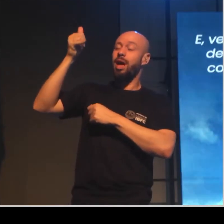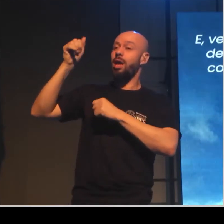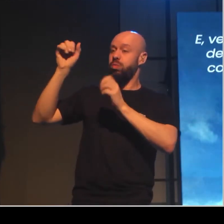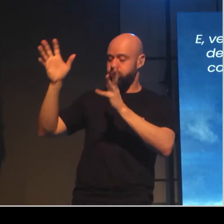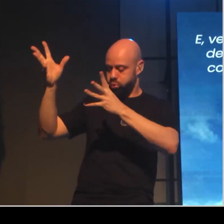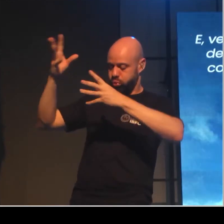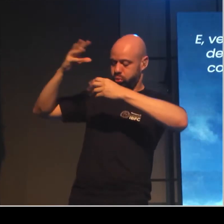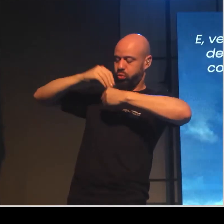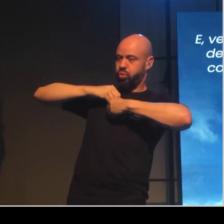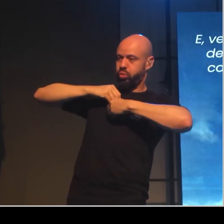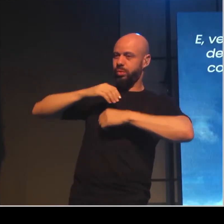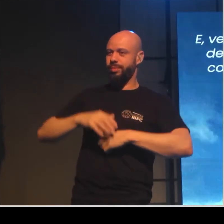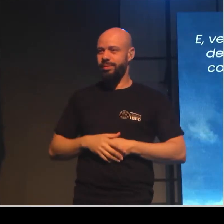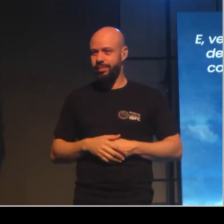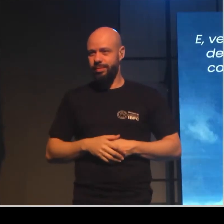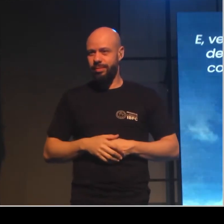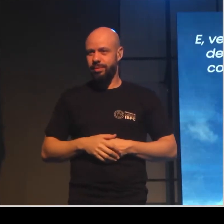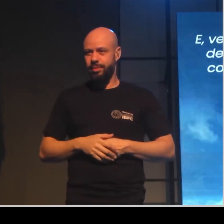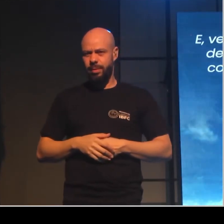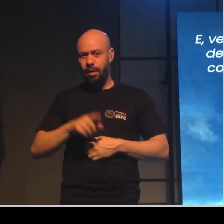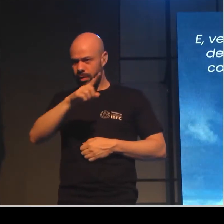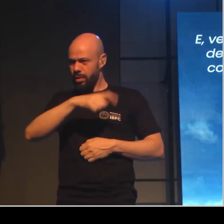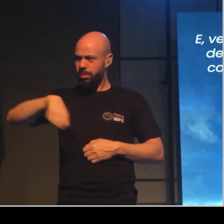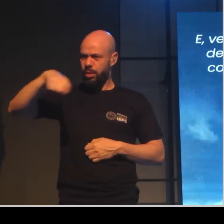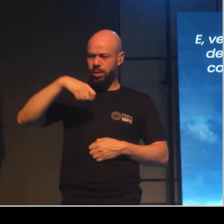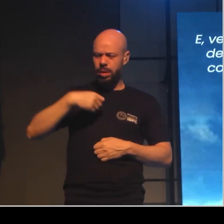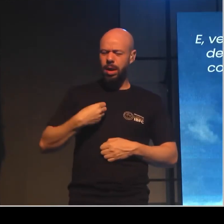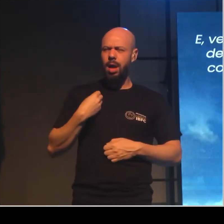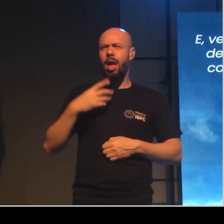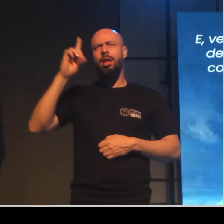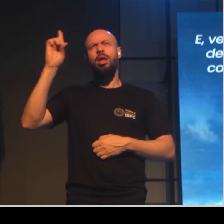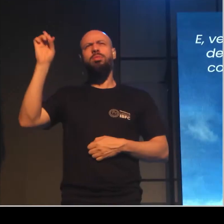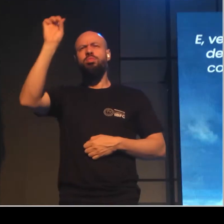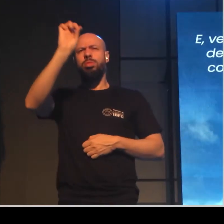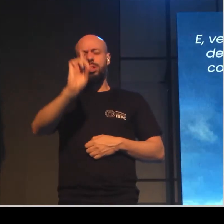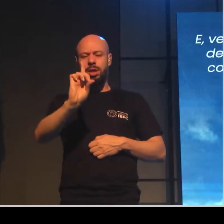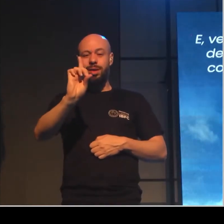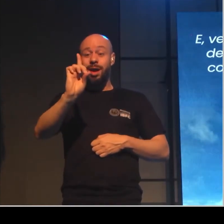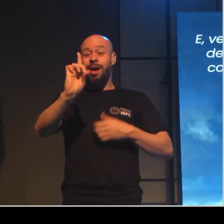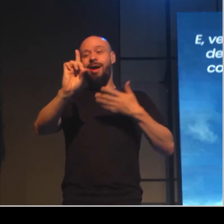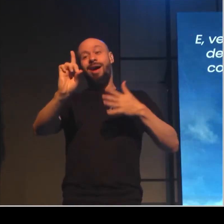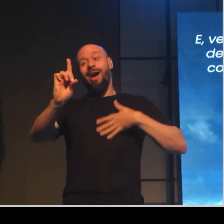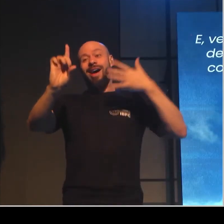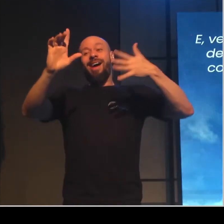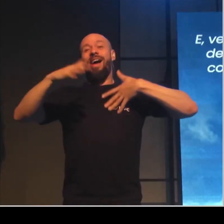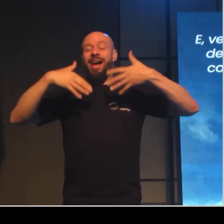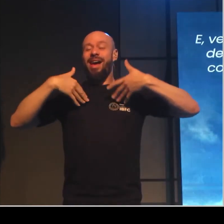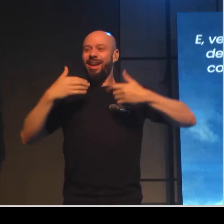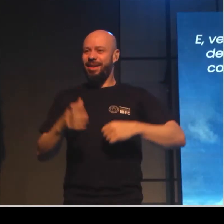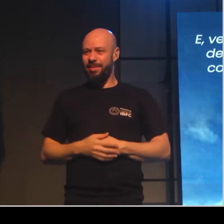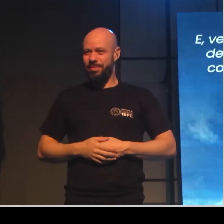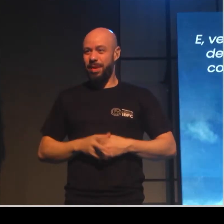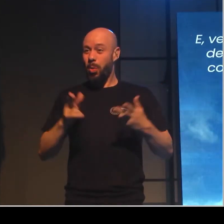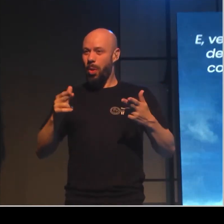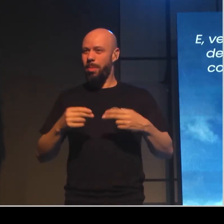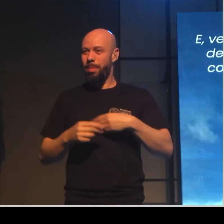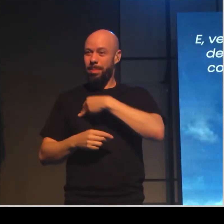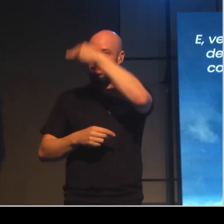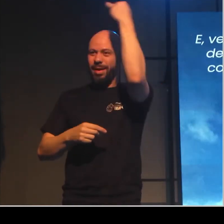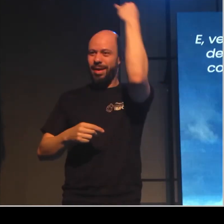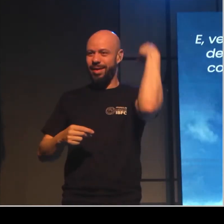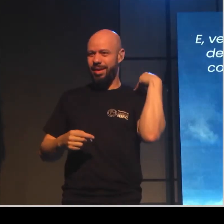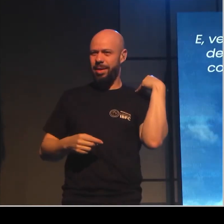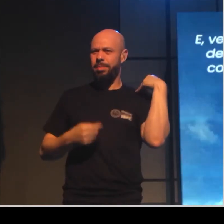estar reclamando, murmurando, você pode celebrar um Deus presente. Você, como Maria, precisa se voltar para a